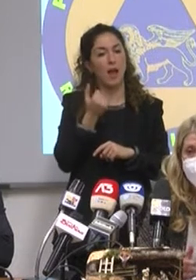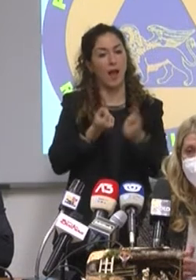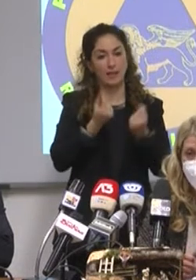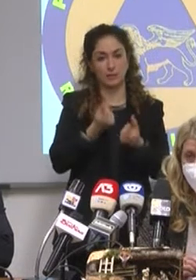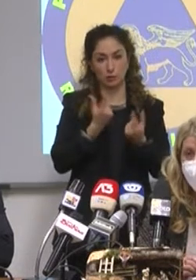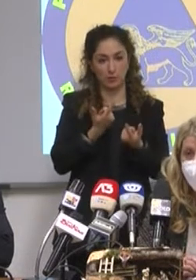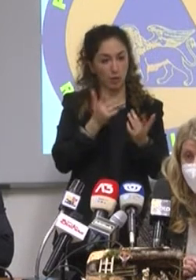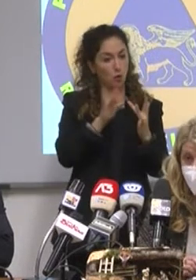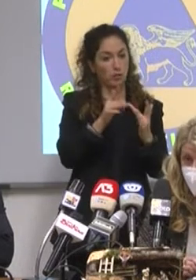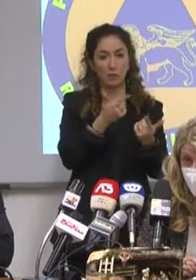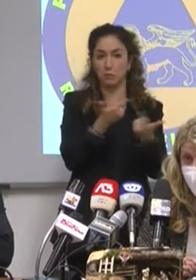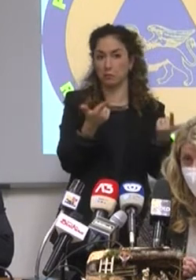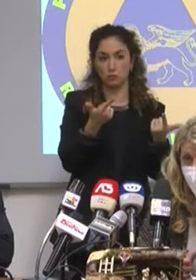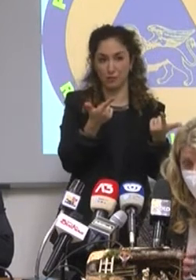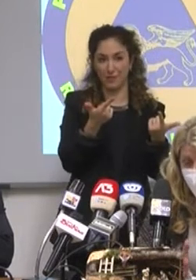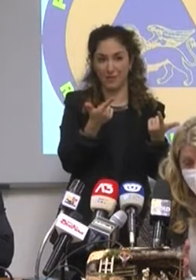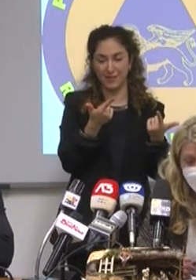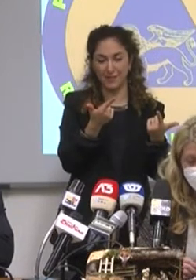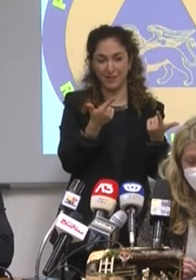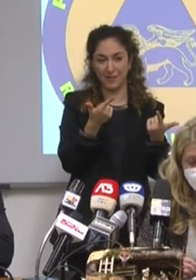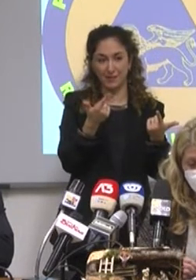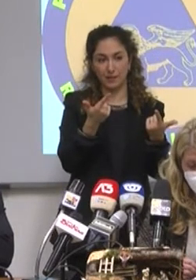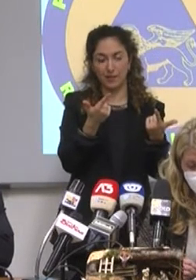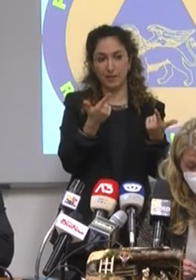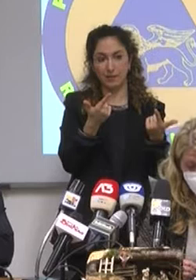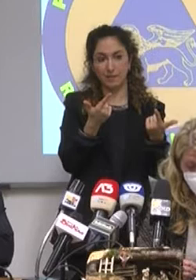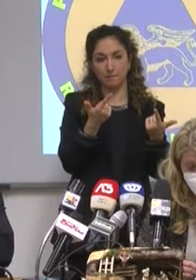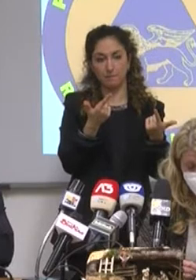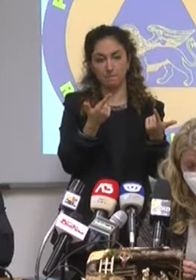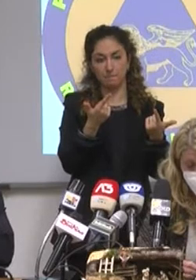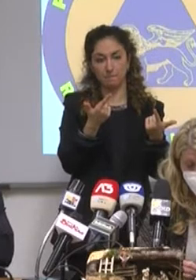Questo naturalmente riduce quello che è poi l'allargamento